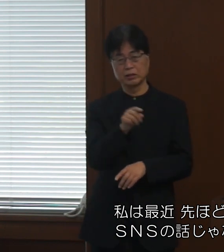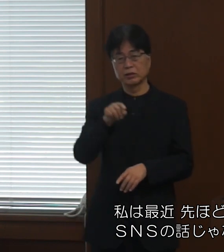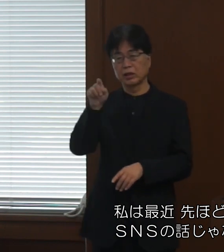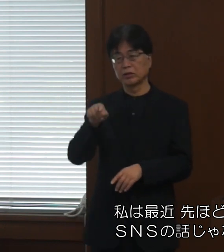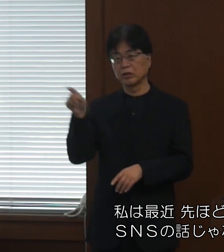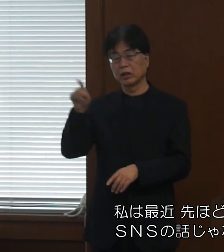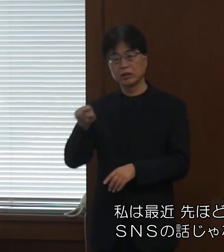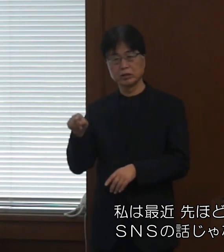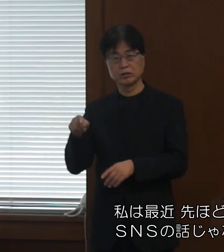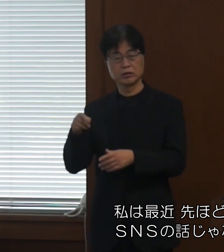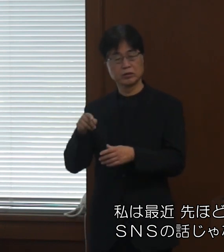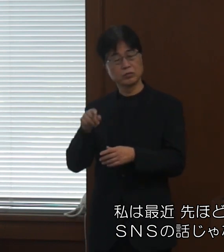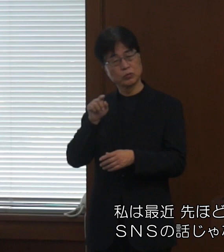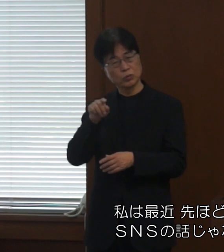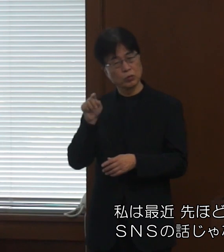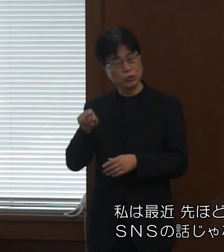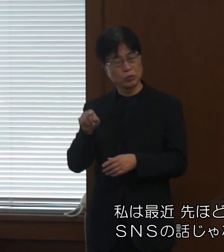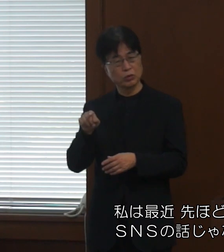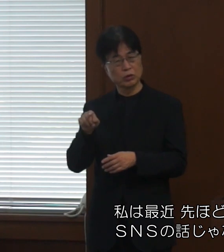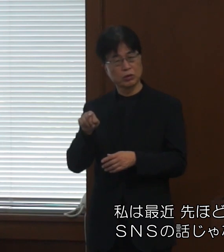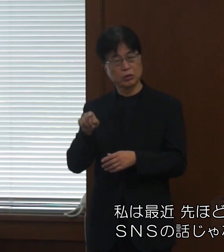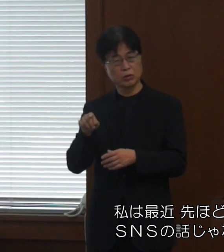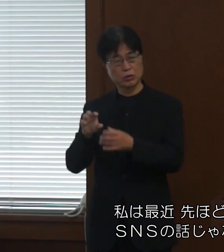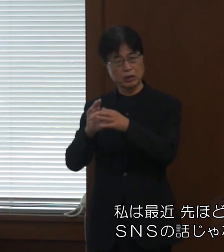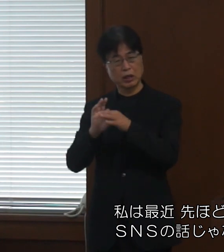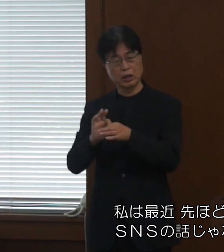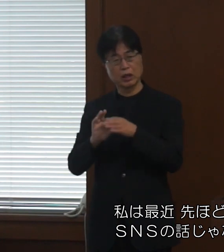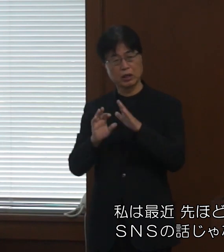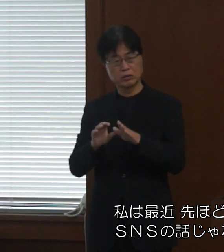そうないですけれどもやはり